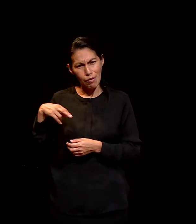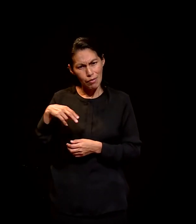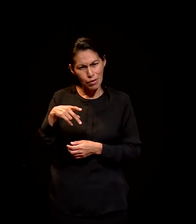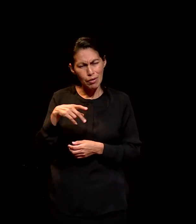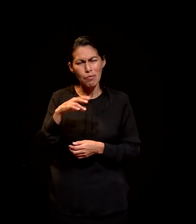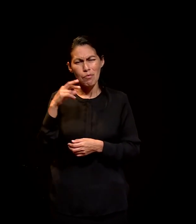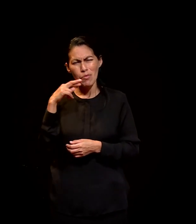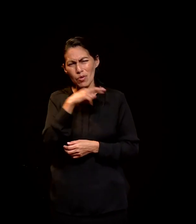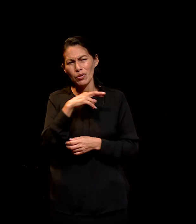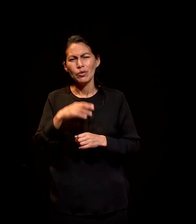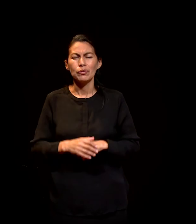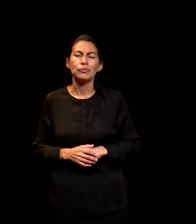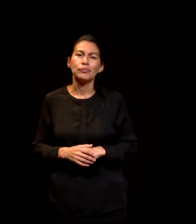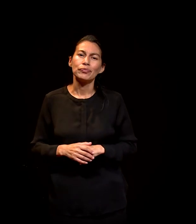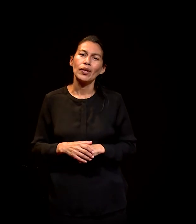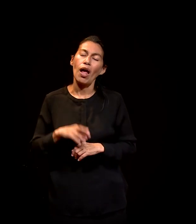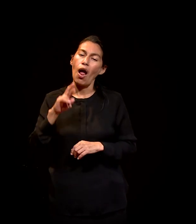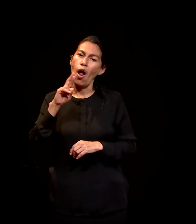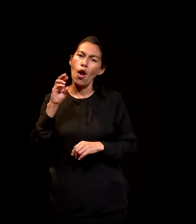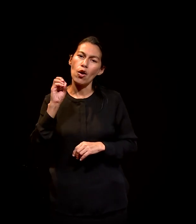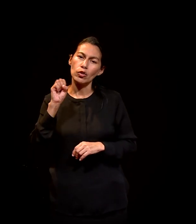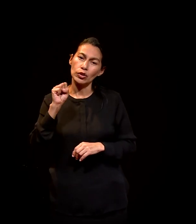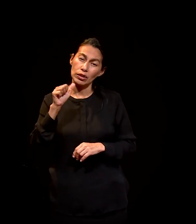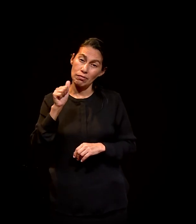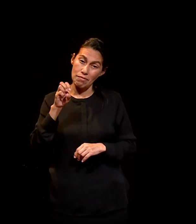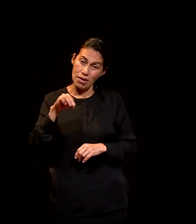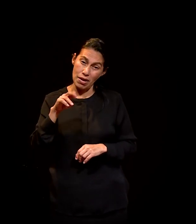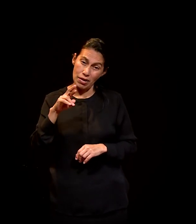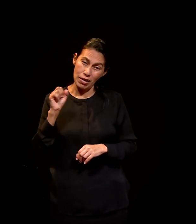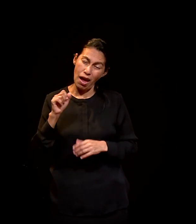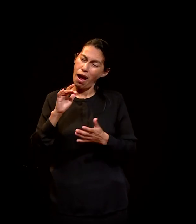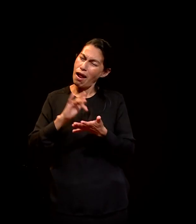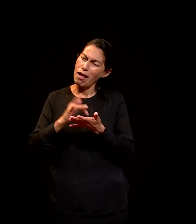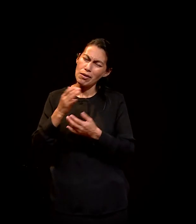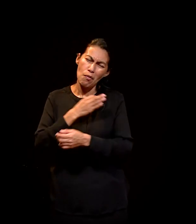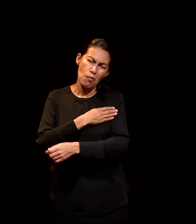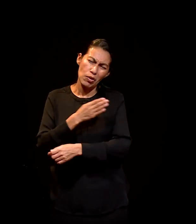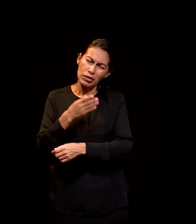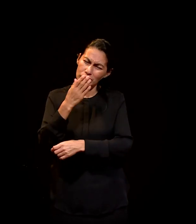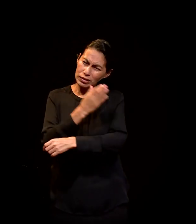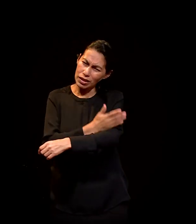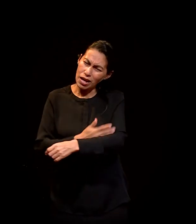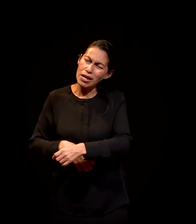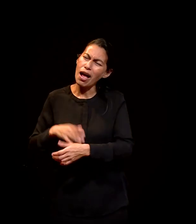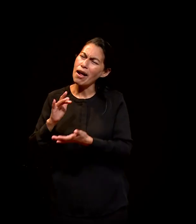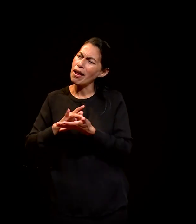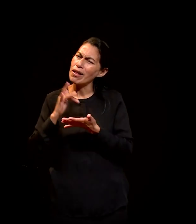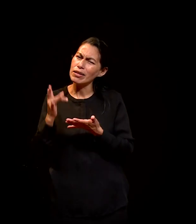pero es amarilla buena cosa era necesario por su vida toda la familia